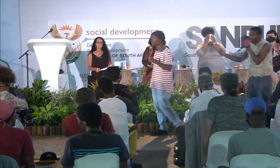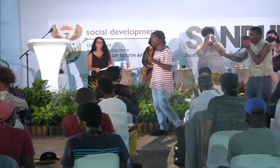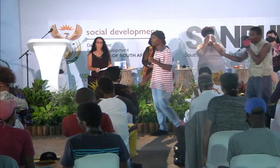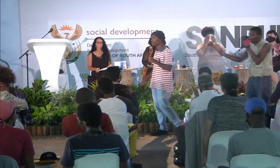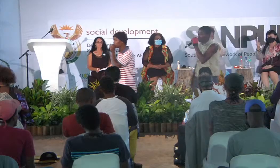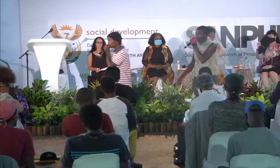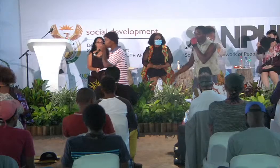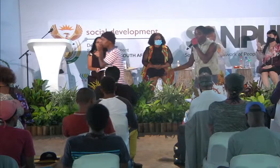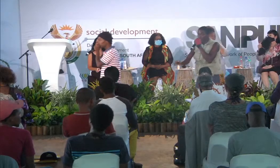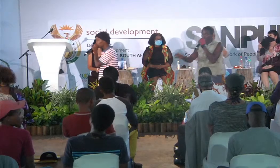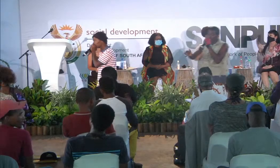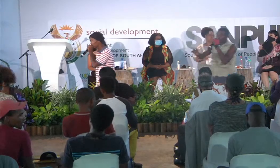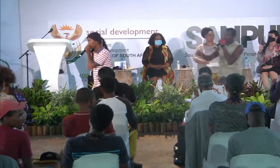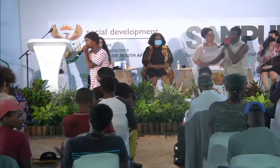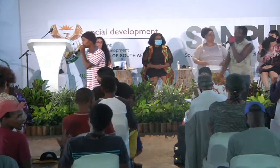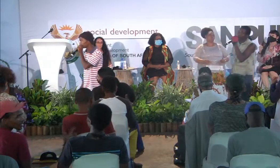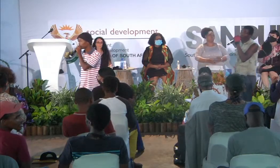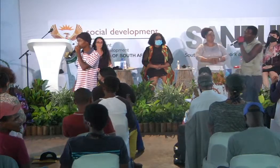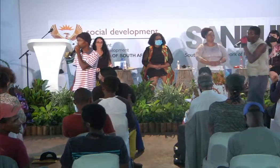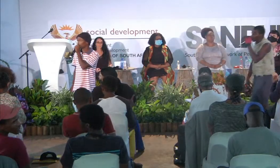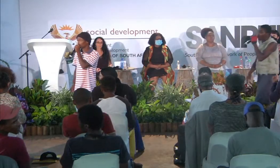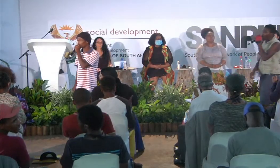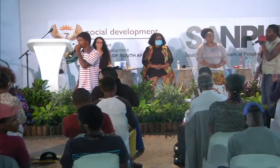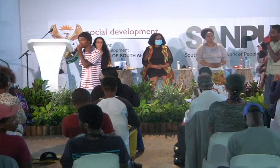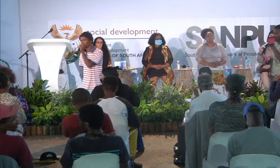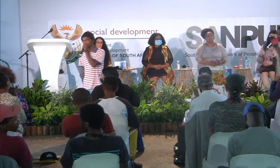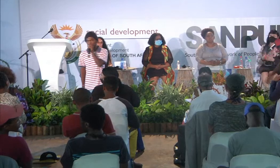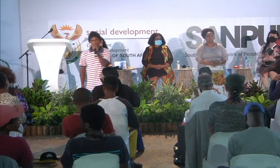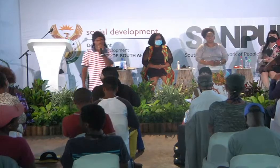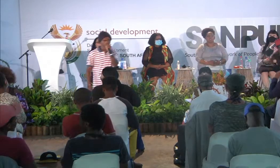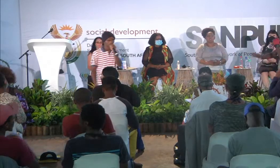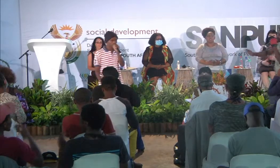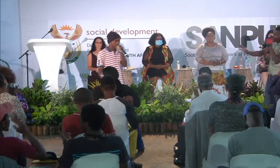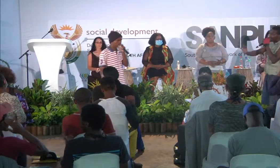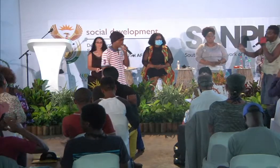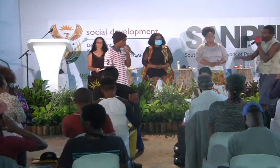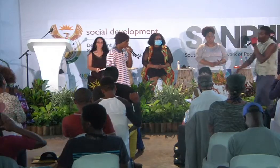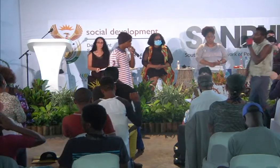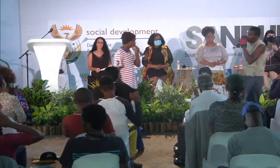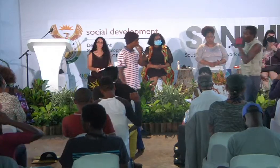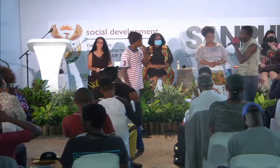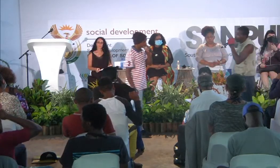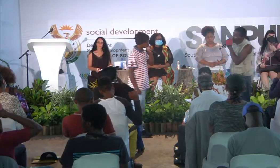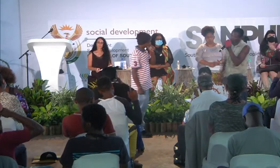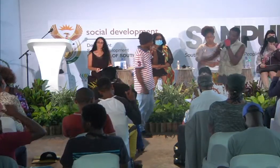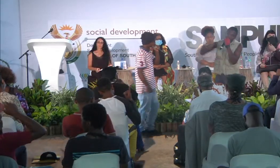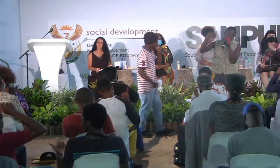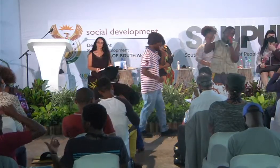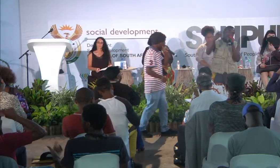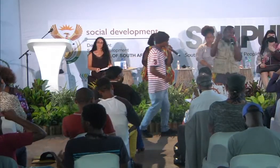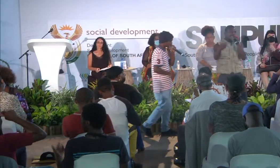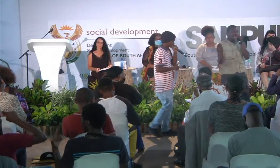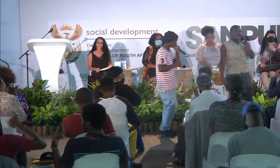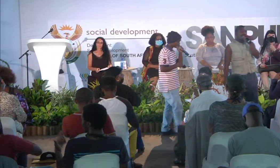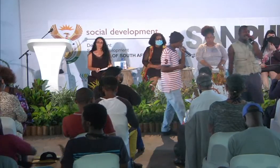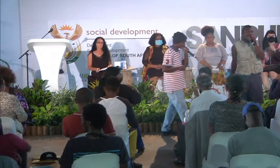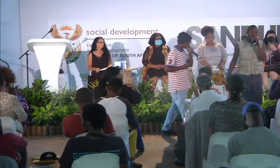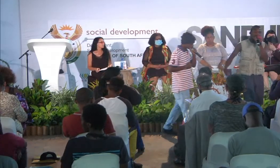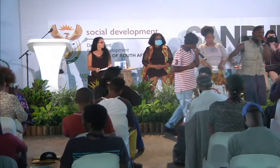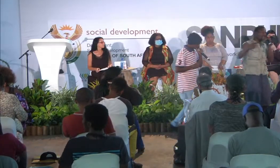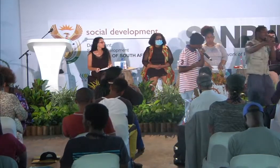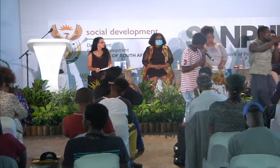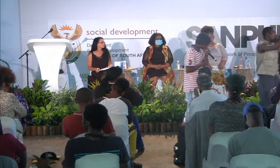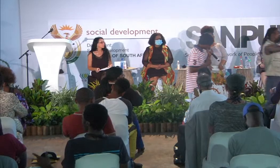emhlabeni akusekho ukujabula we ayisekho injabulo hlala esikhala